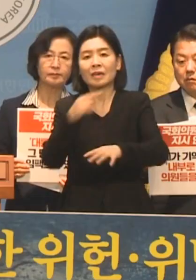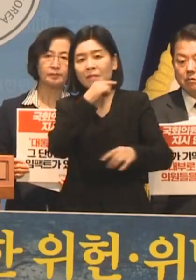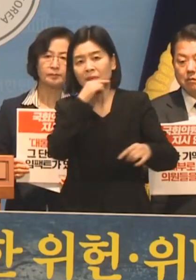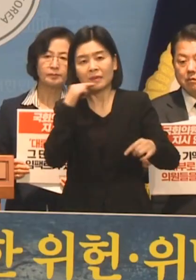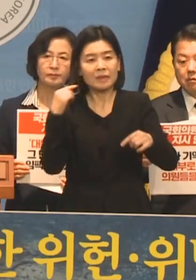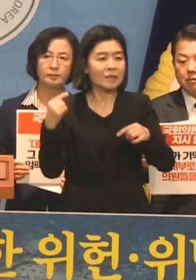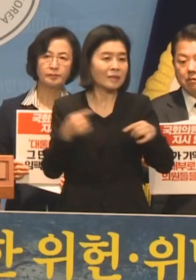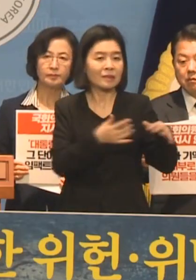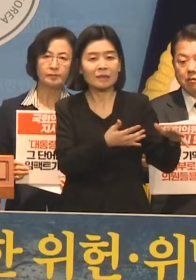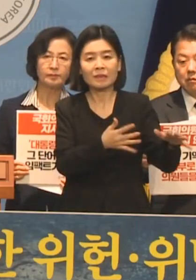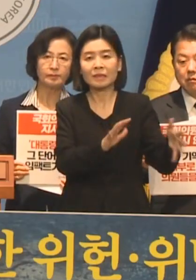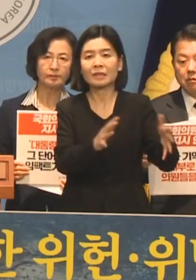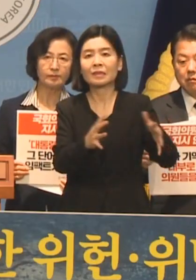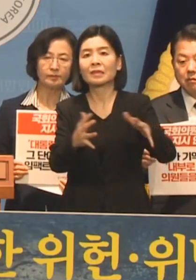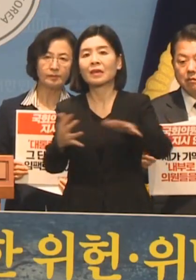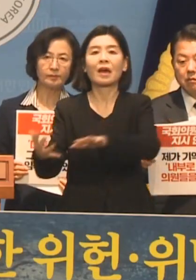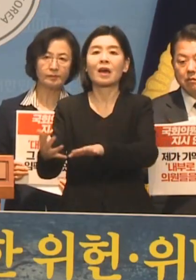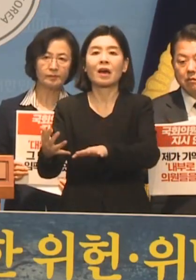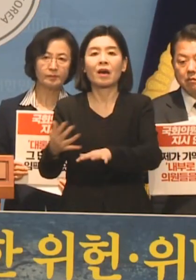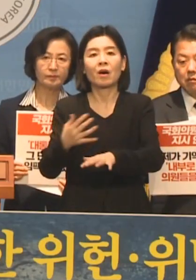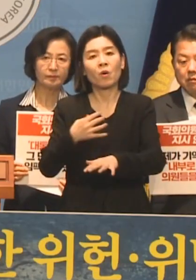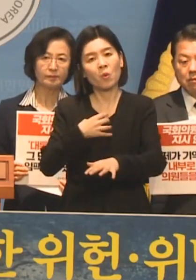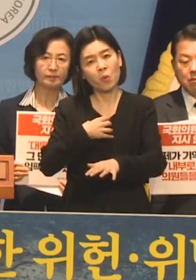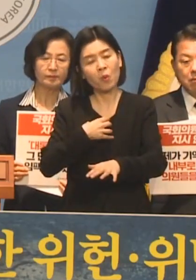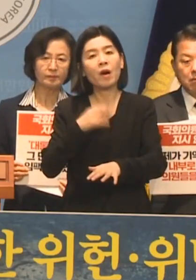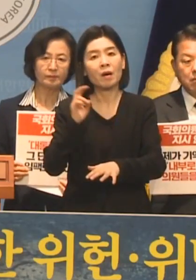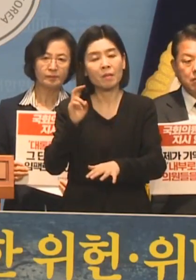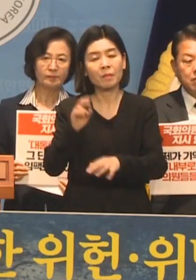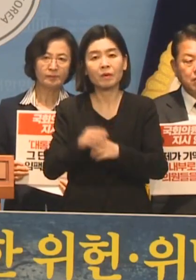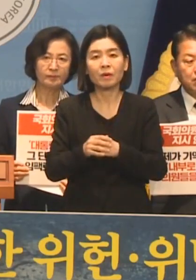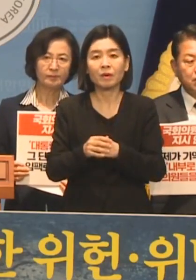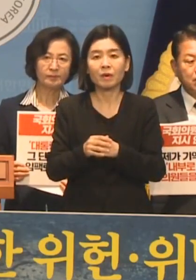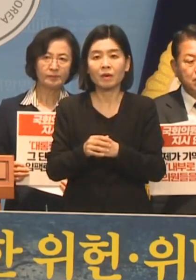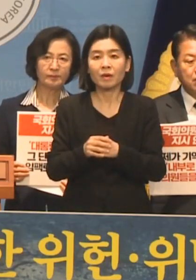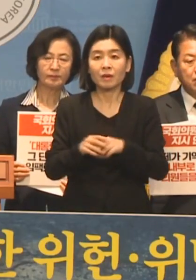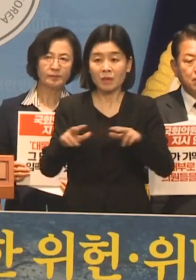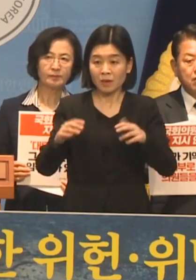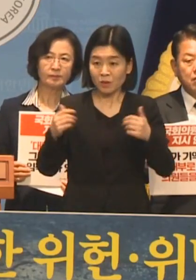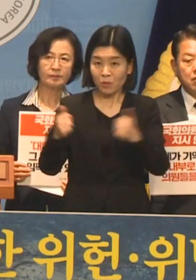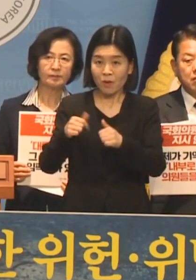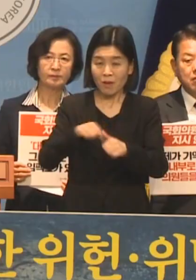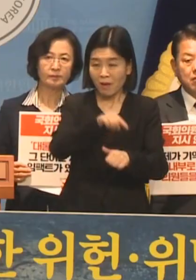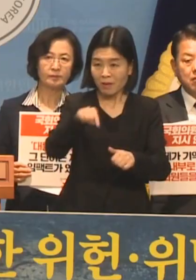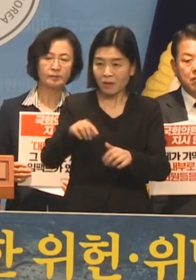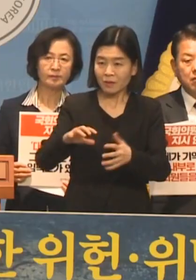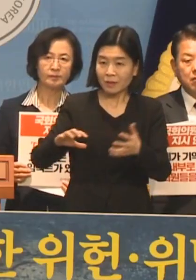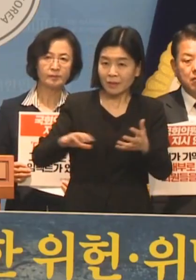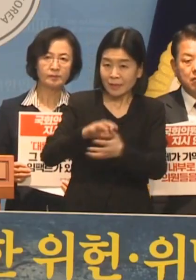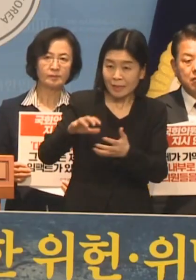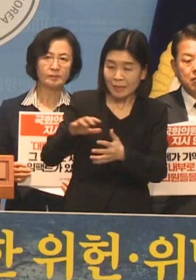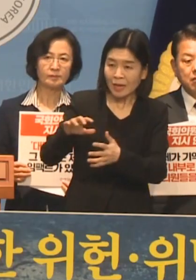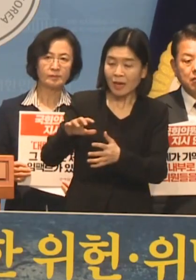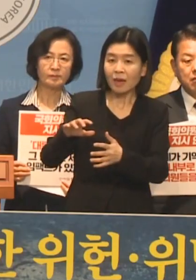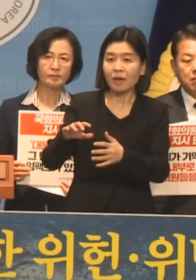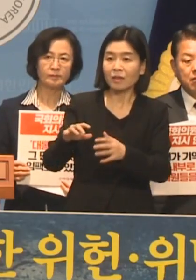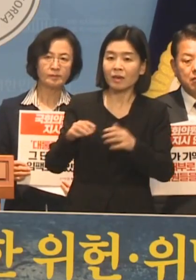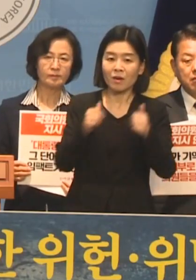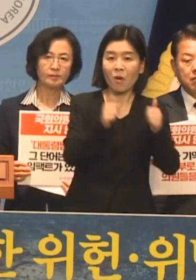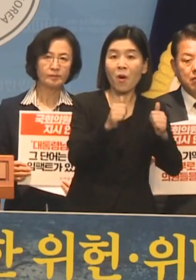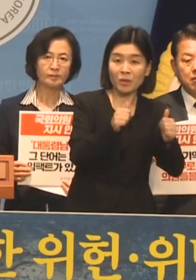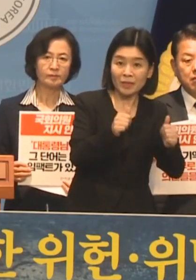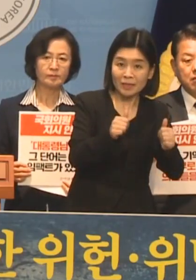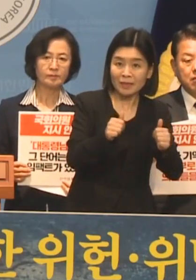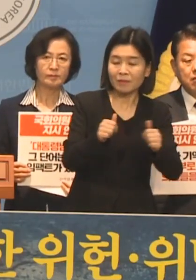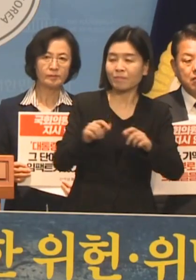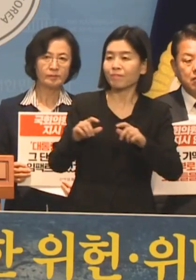흘렸을 것입니다. 그러나 탄핵소추 이후에 잠시 움츠렸던 내란 세력은 헌재 선고가 지연되는 사이 다시 활개를 치고